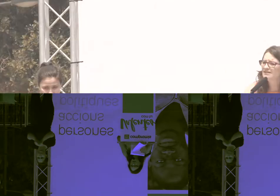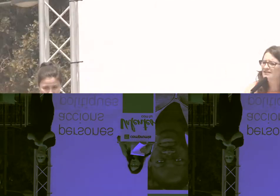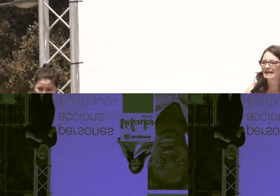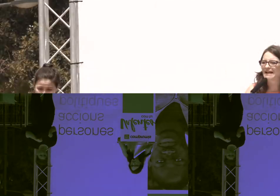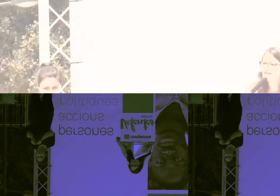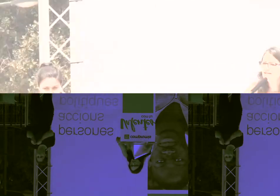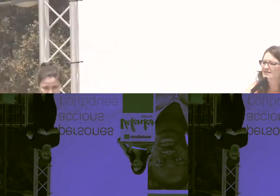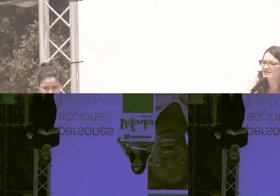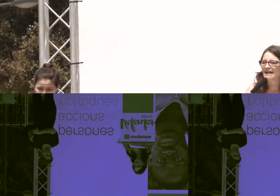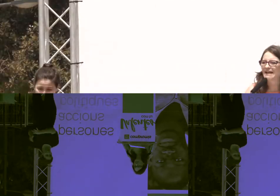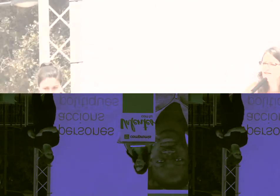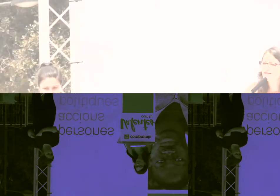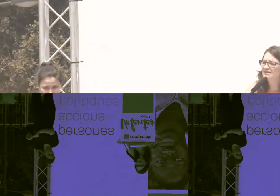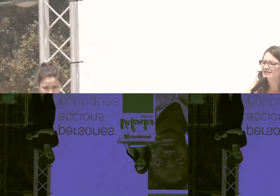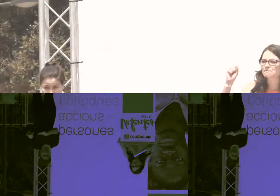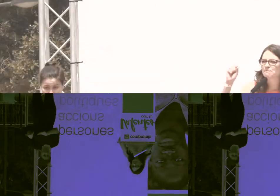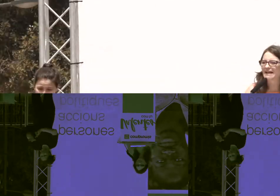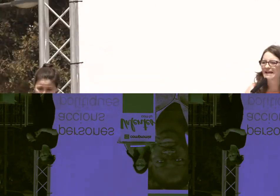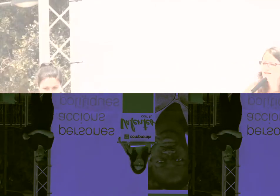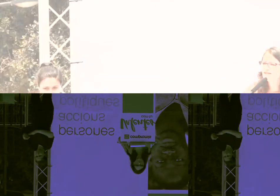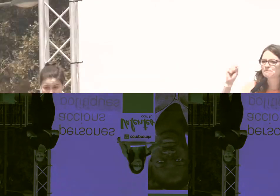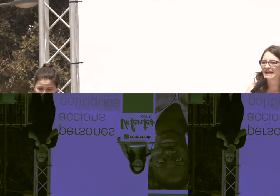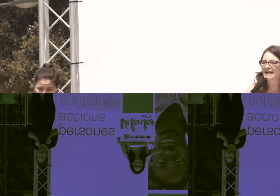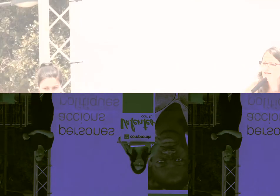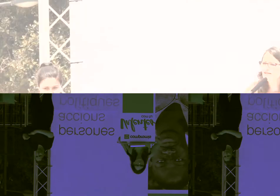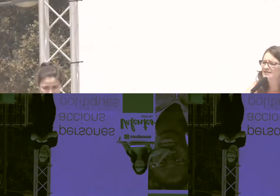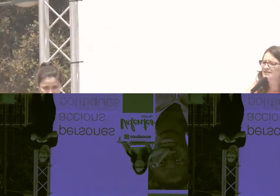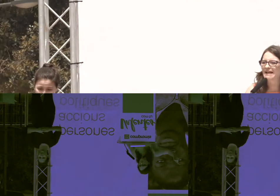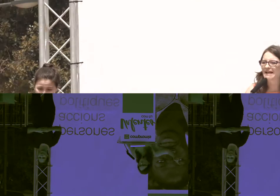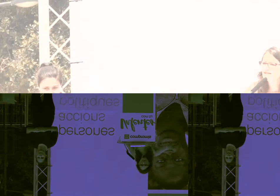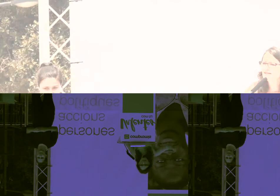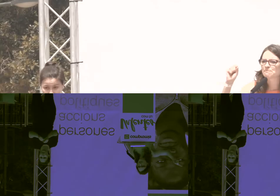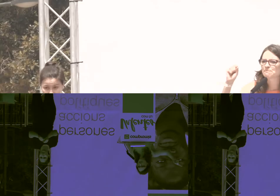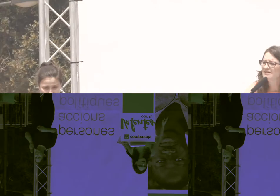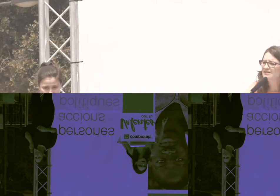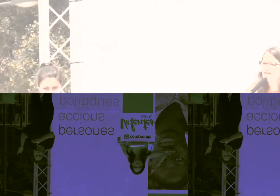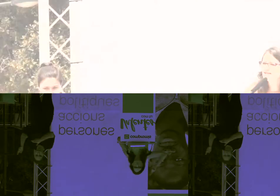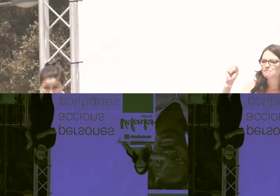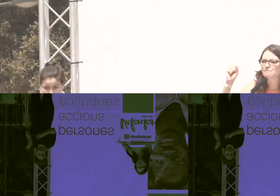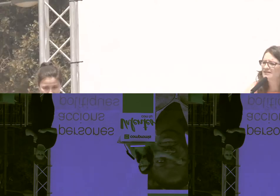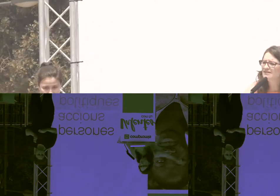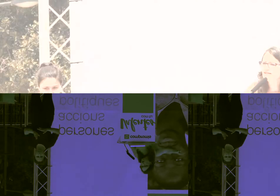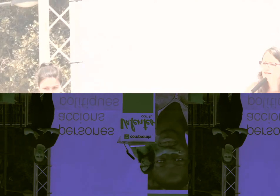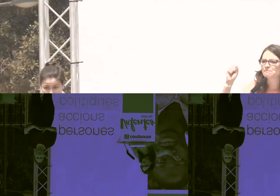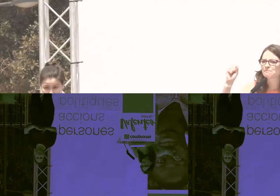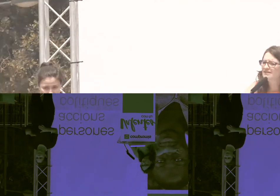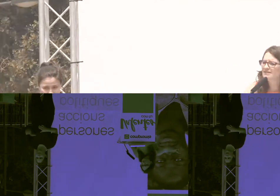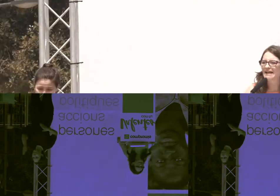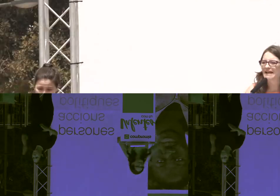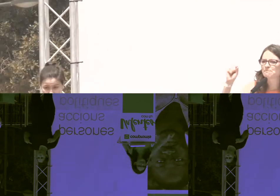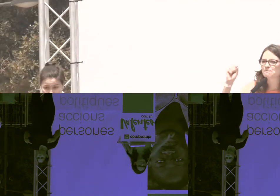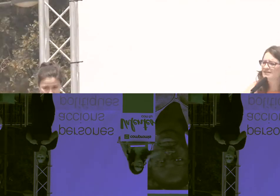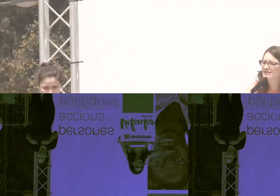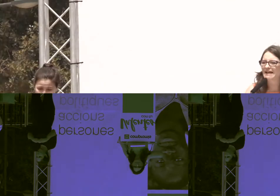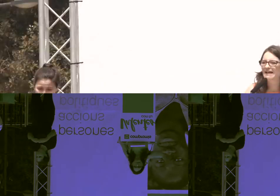sort. I aviso para navegantes, ja pot vindre el PP, ja pot vindre una congregació o 50,